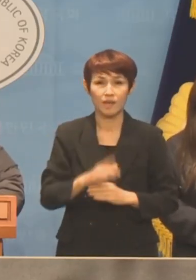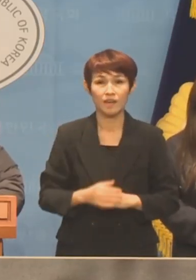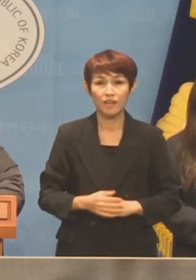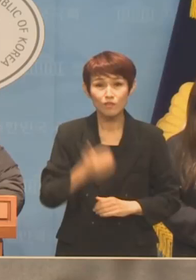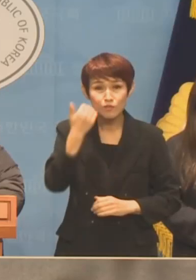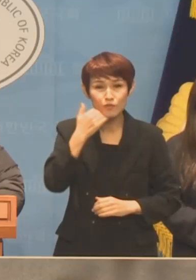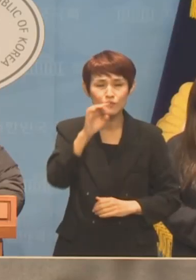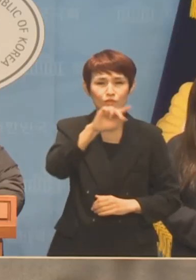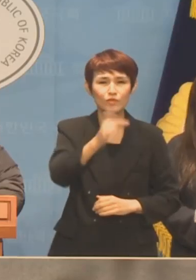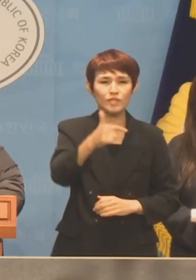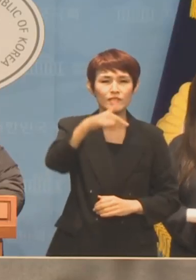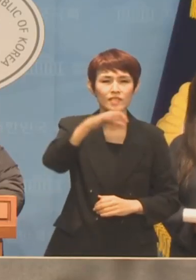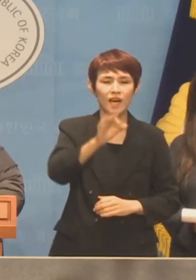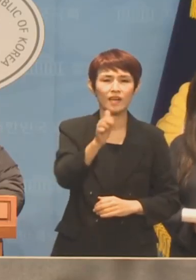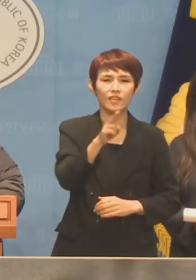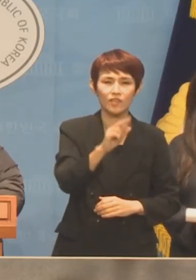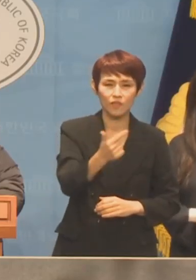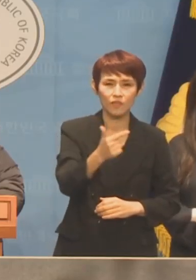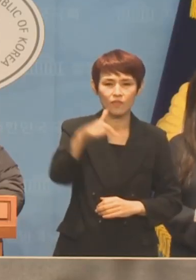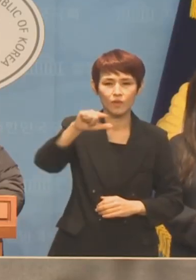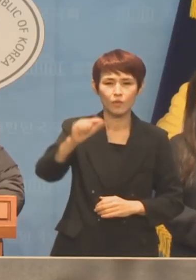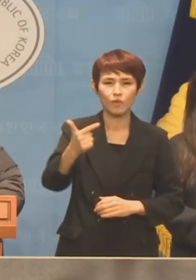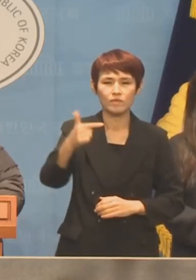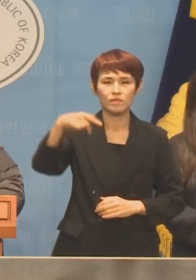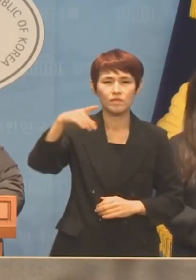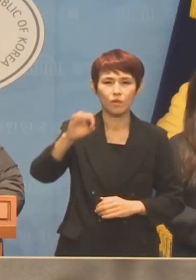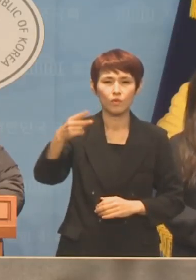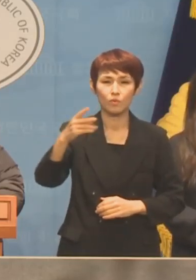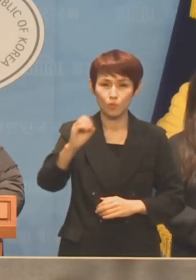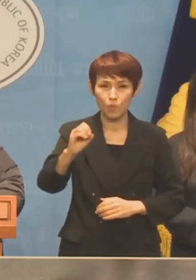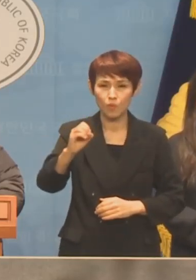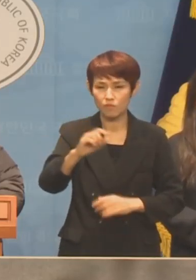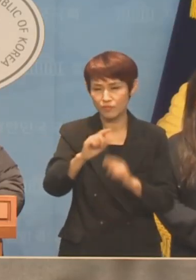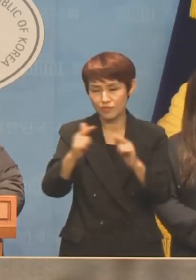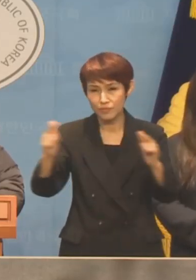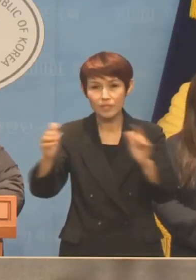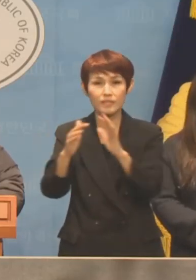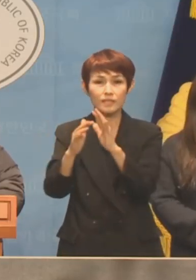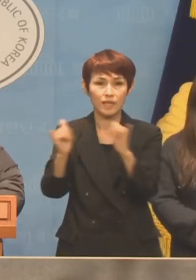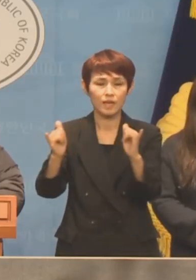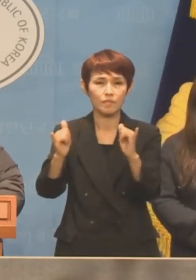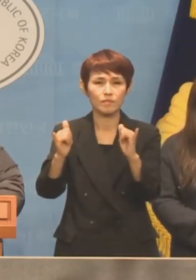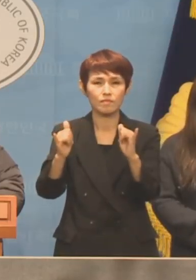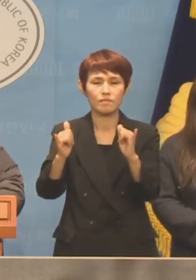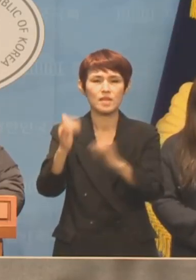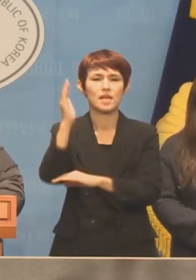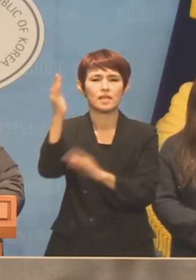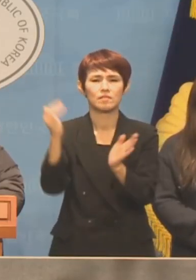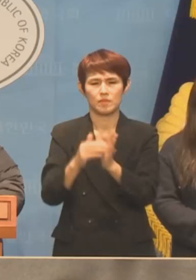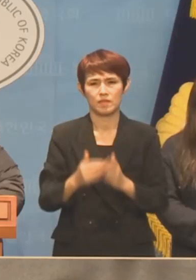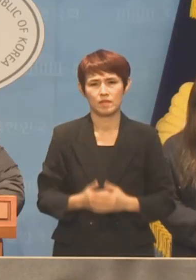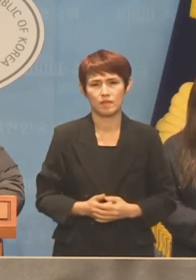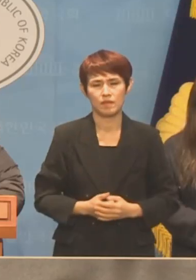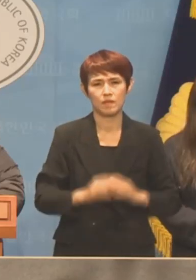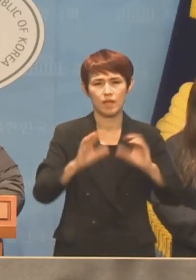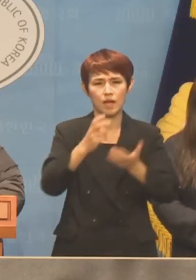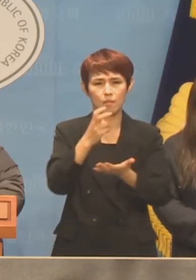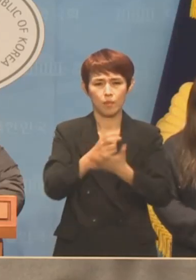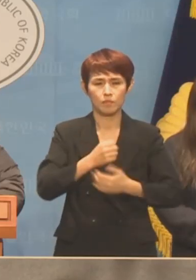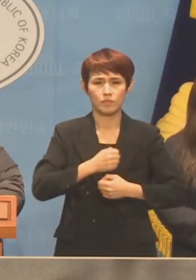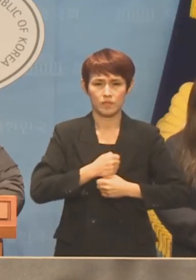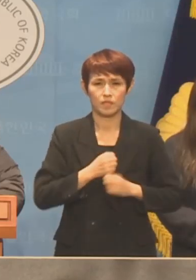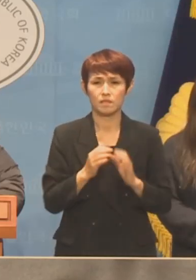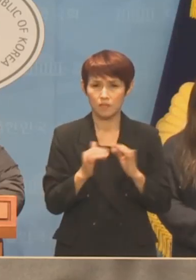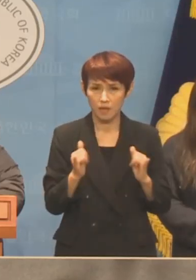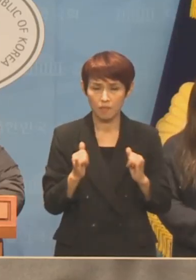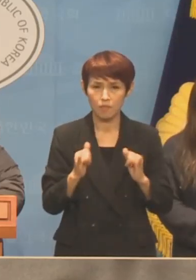김민전, 조배숙, 권성동, 권영세 및 국민의힘 시도의원들이 한 발언입니다. 헌법을 준수하고